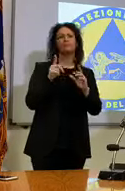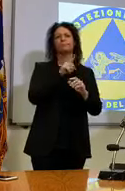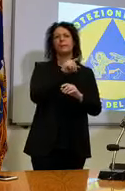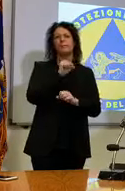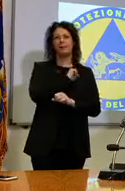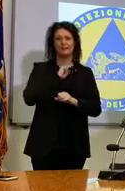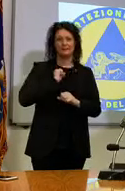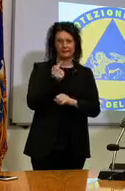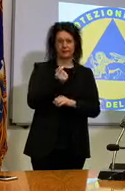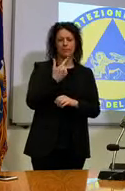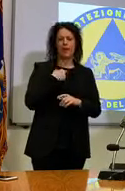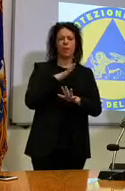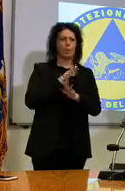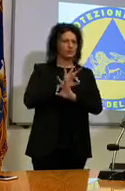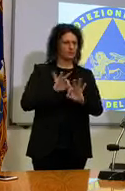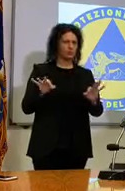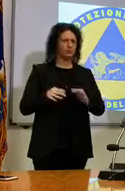qui.